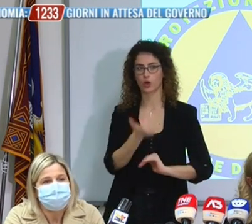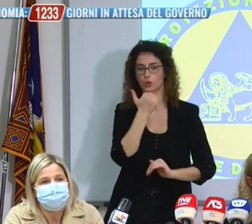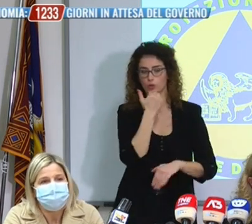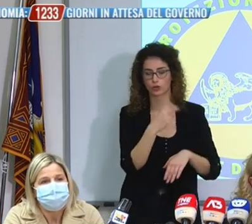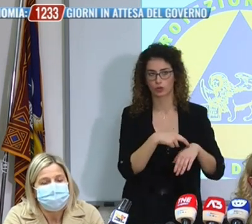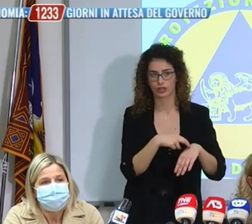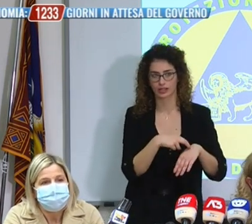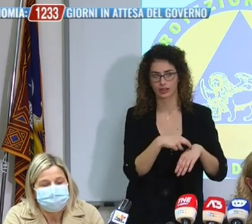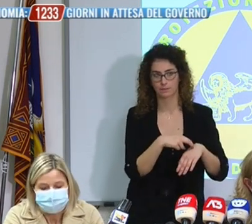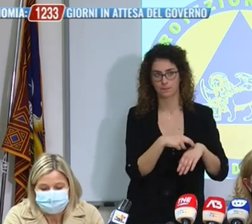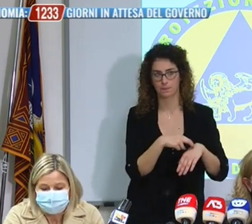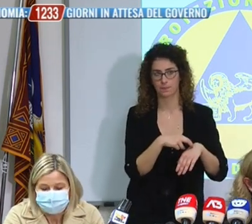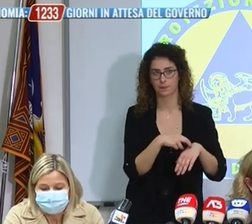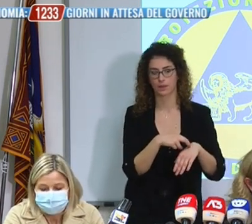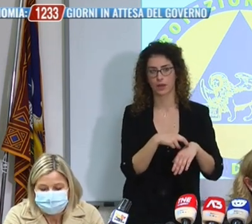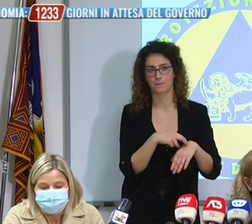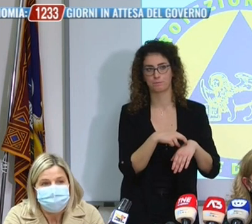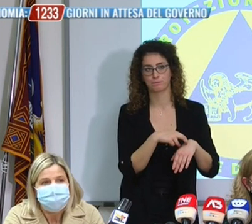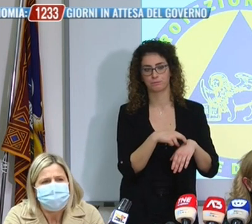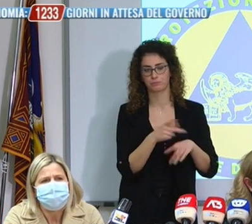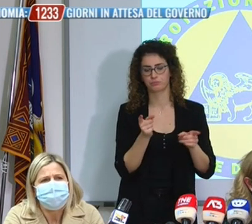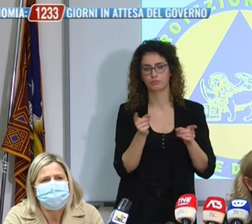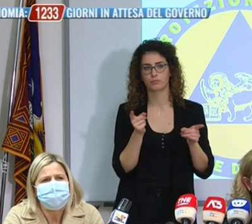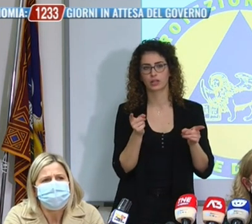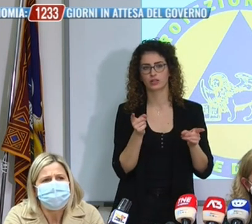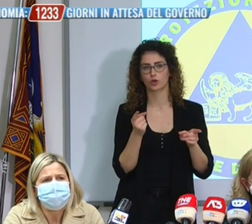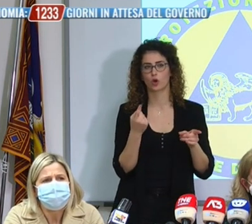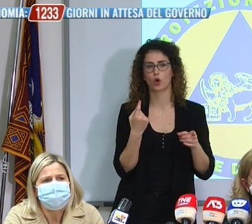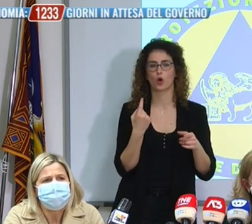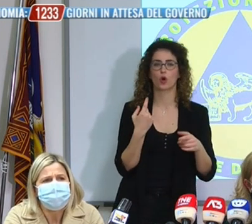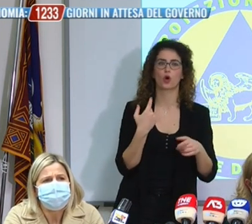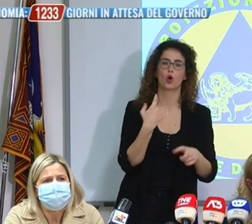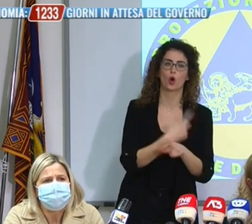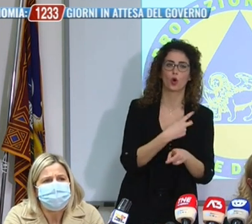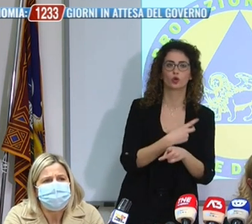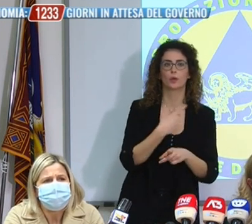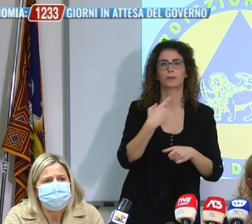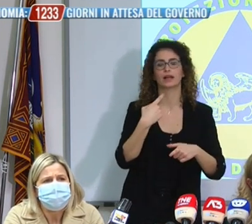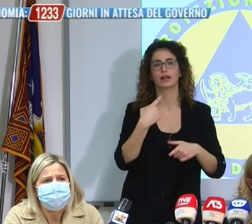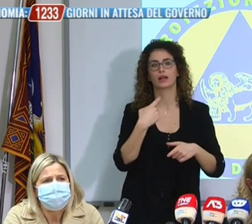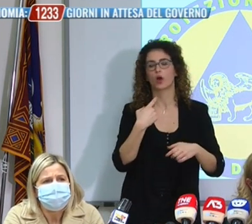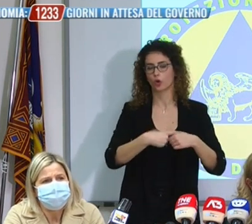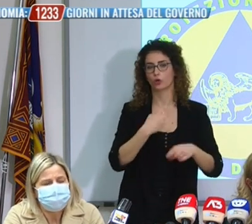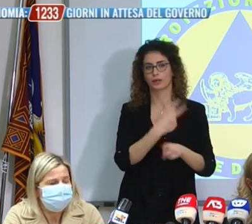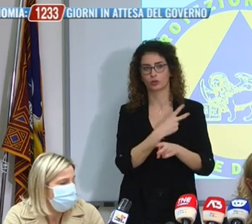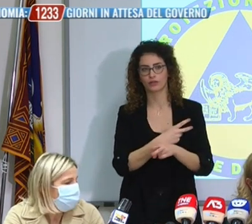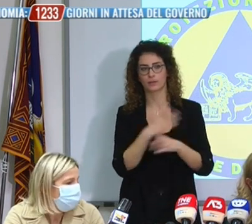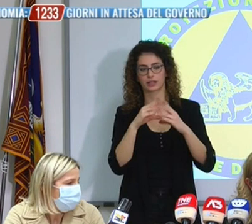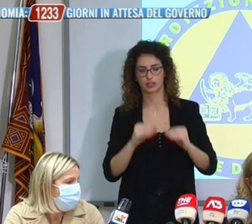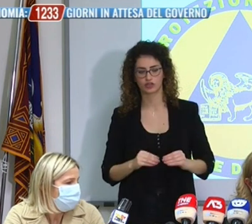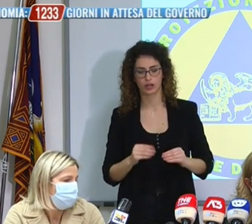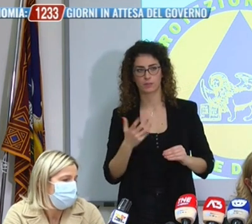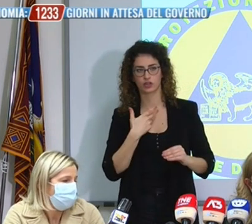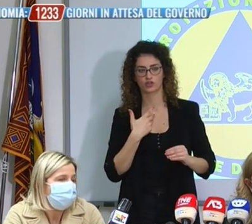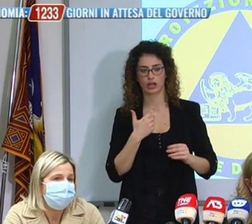Okay. Sì, ma la scorsa, quando noi abbiamo avuto il boom tra ottobre, novembre e poi dicembre, lì avevamo superato l'incidenza a di